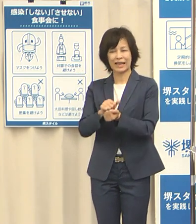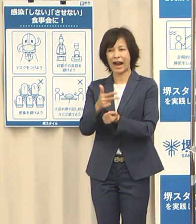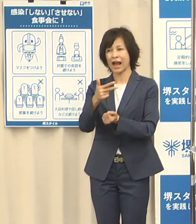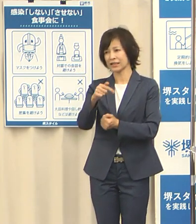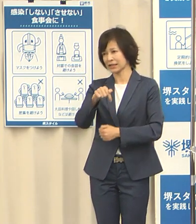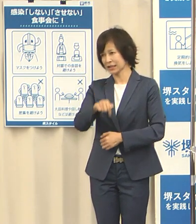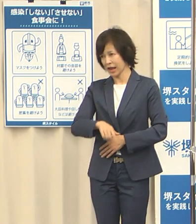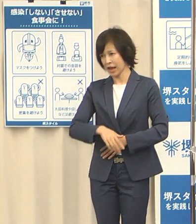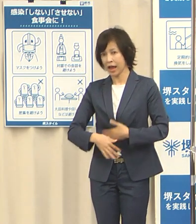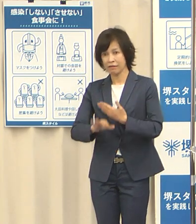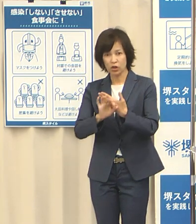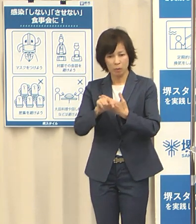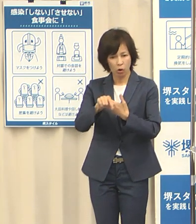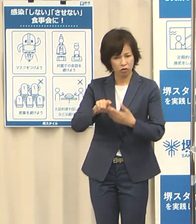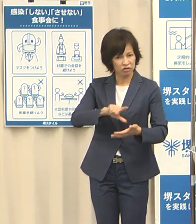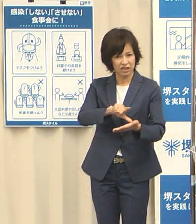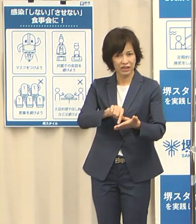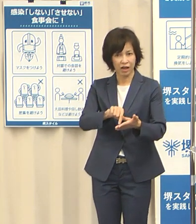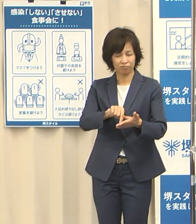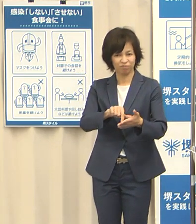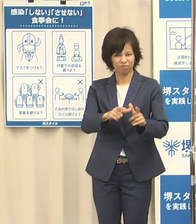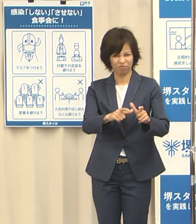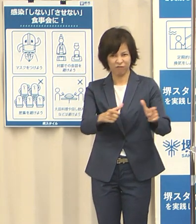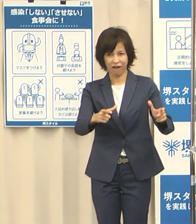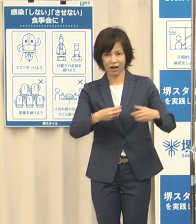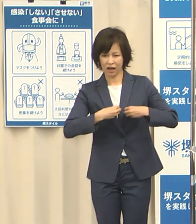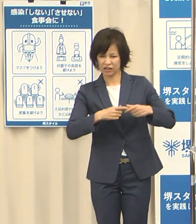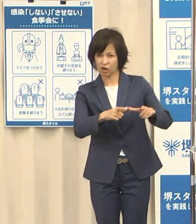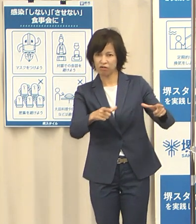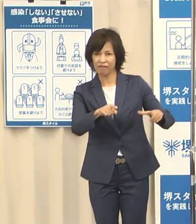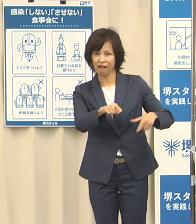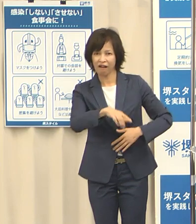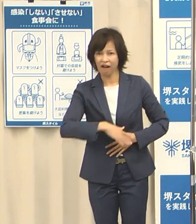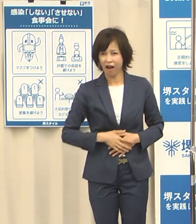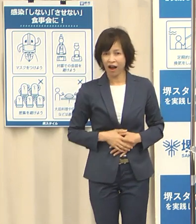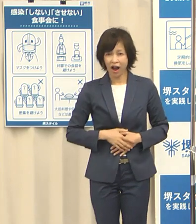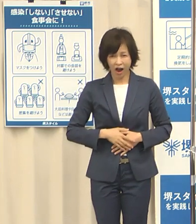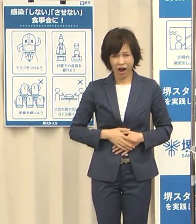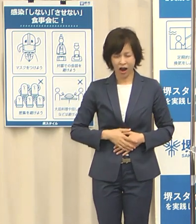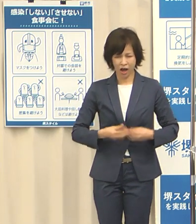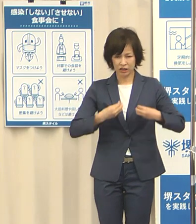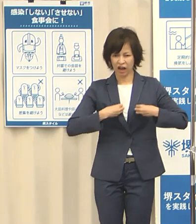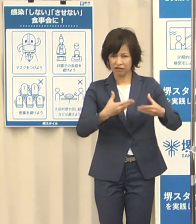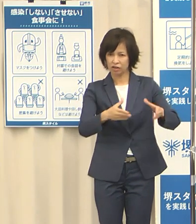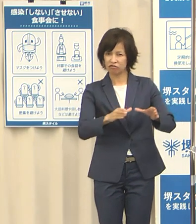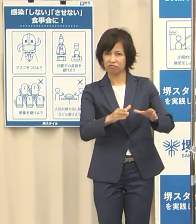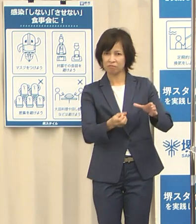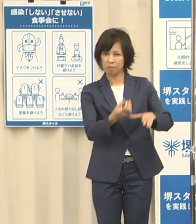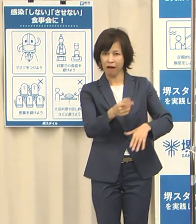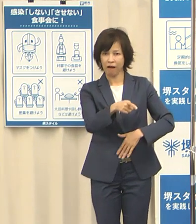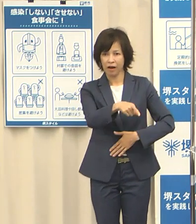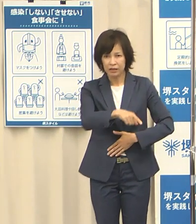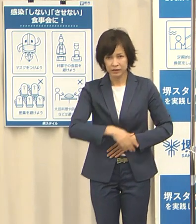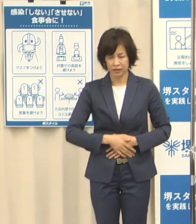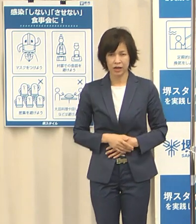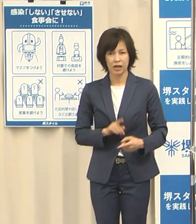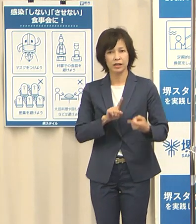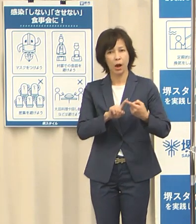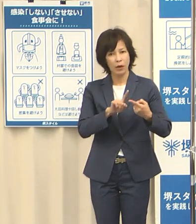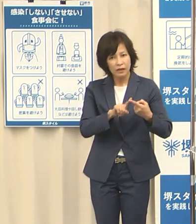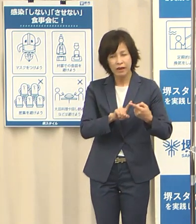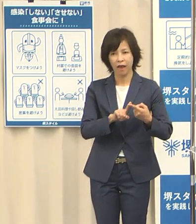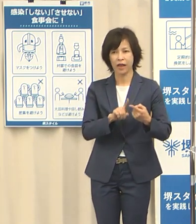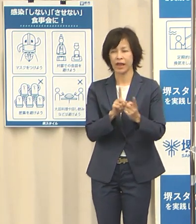例えばこの地域で飛び抜けて感染が増えた、もしくはクラスターが発生したということであれば臨機応変に対応していきたいと考えています。